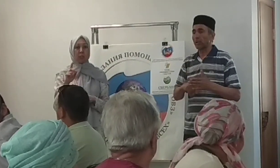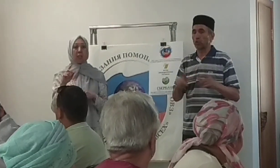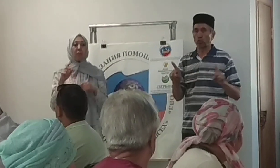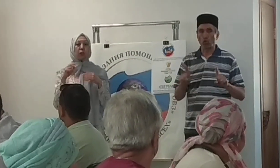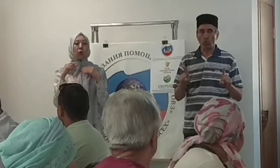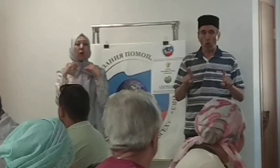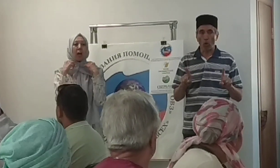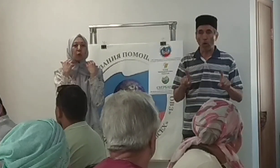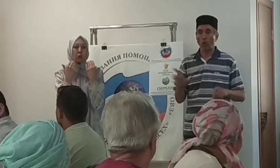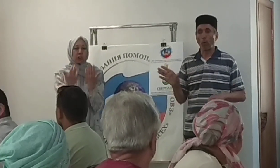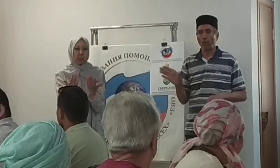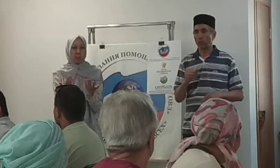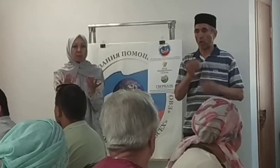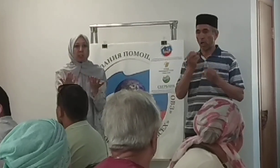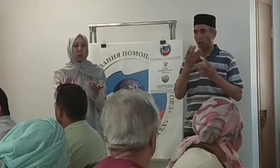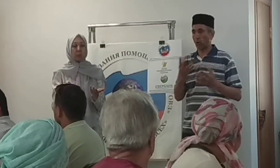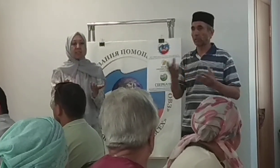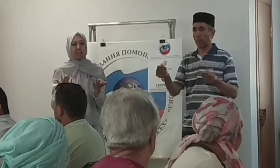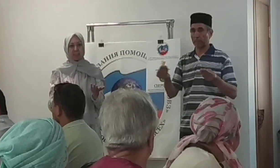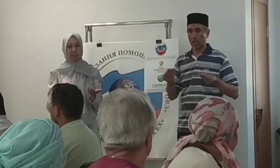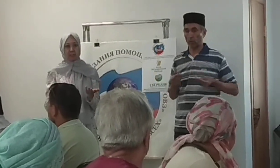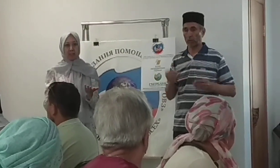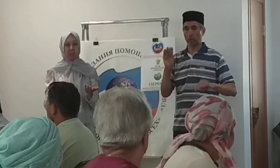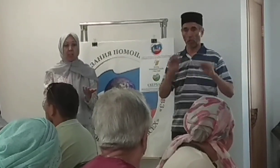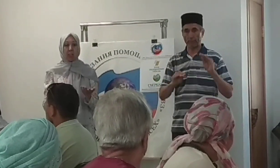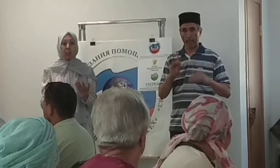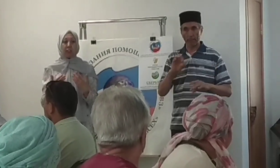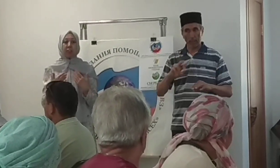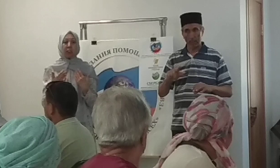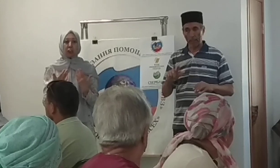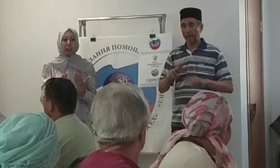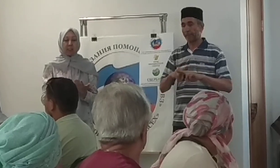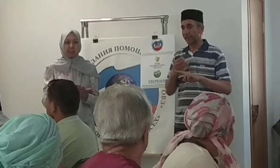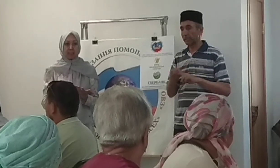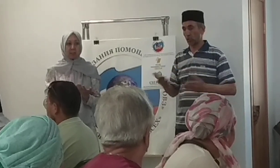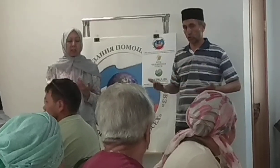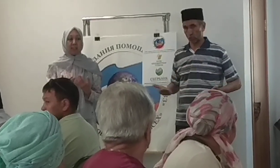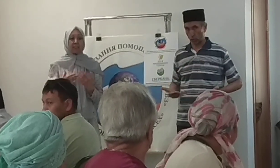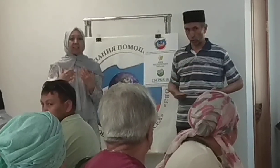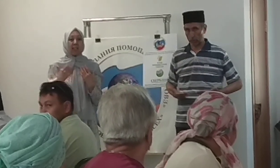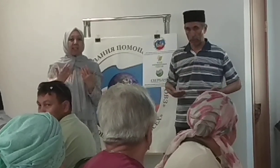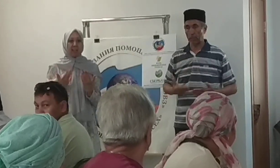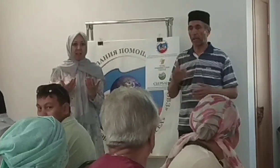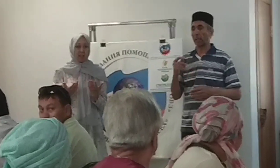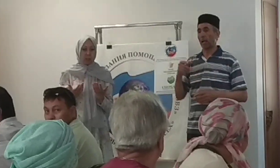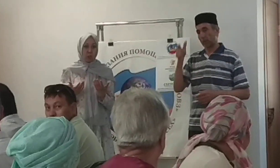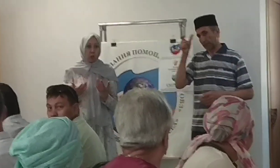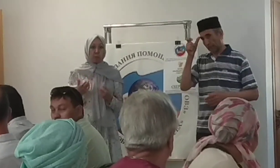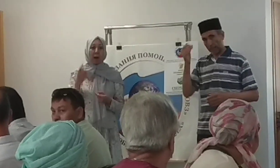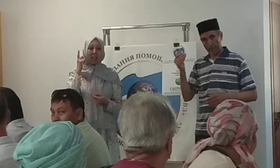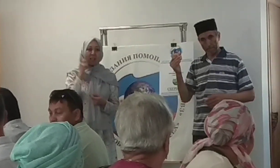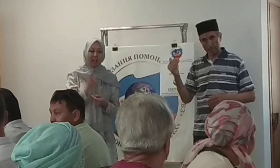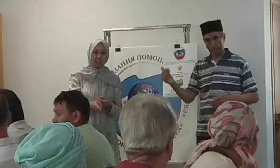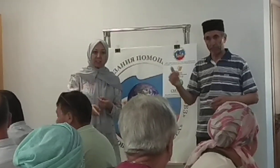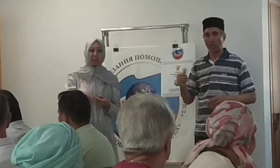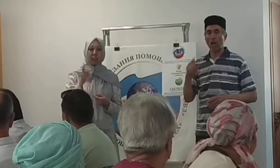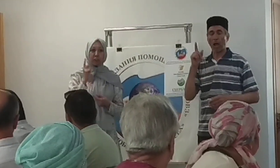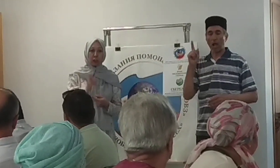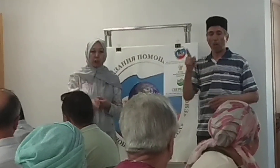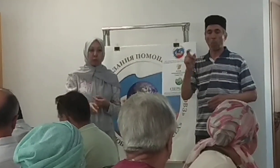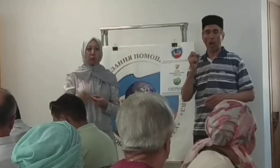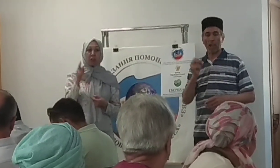что все хорошее нам дает Создатель. И в этой жизни сатана